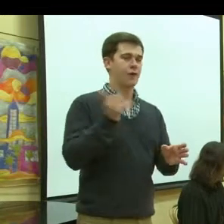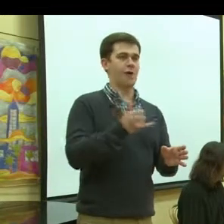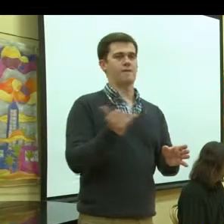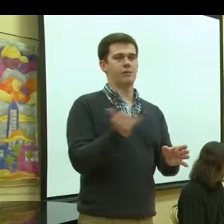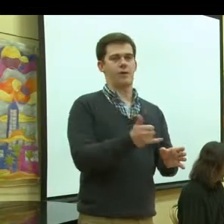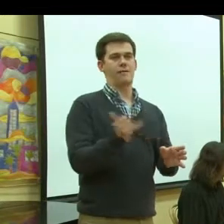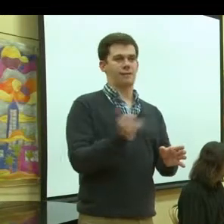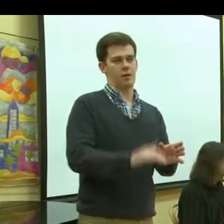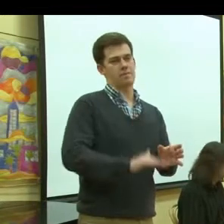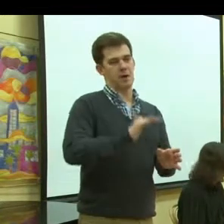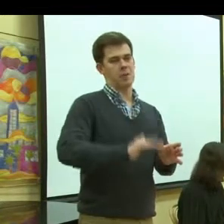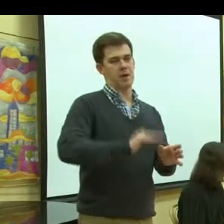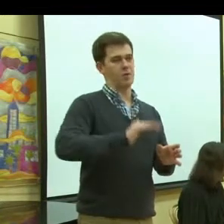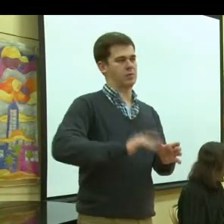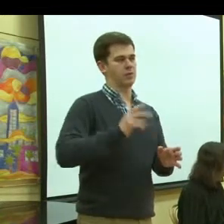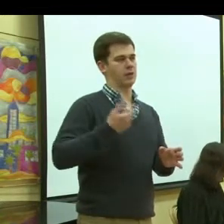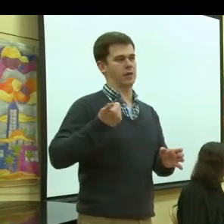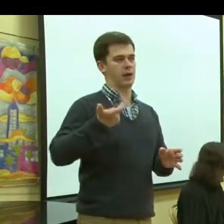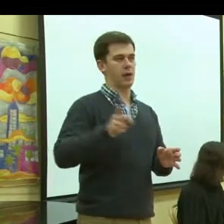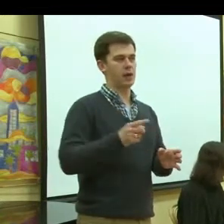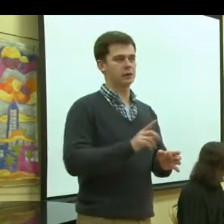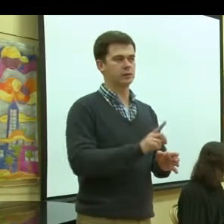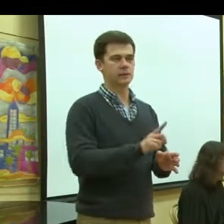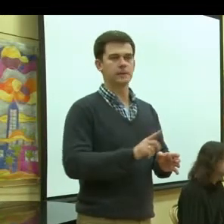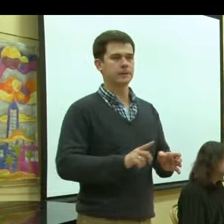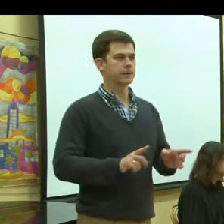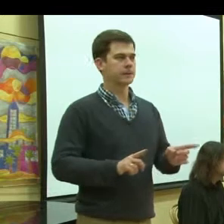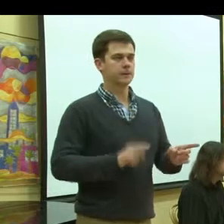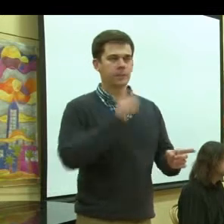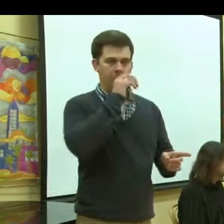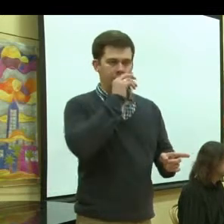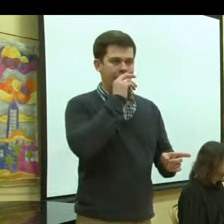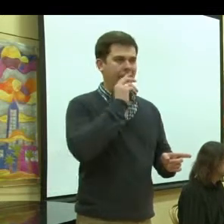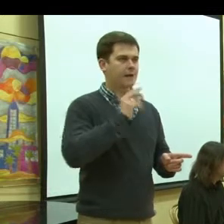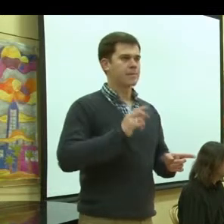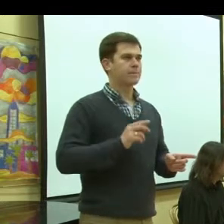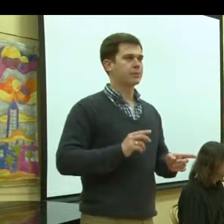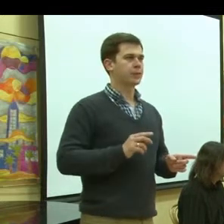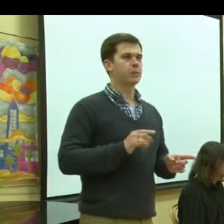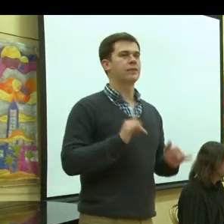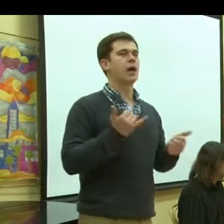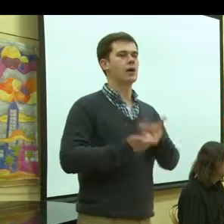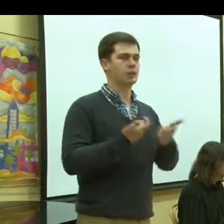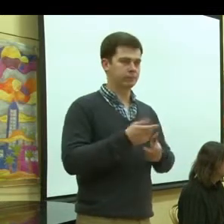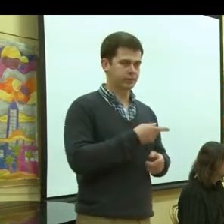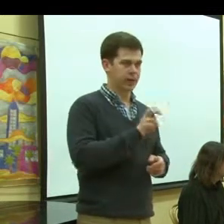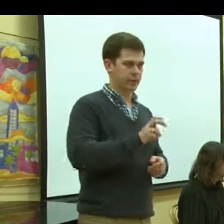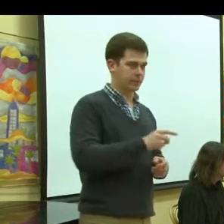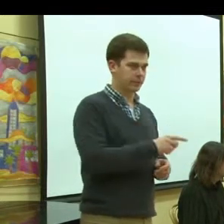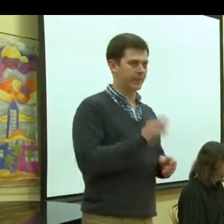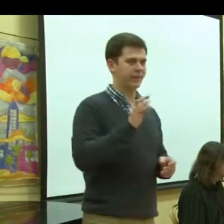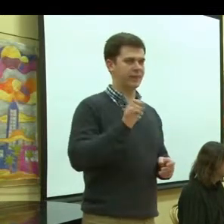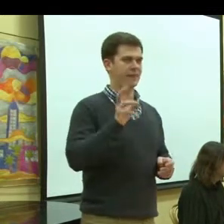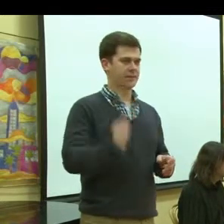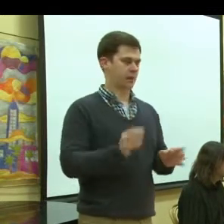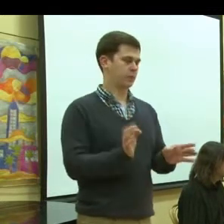to może już przy okazji też powiemy tak o tym jakby rytuale, w jaki sposób tą yerbę mate przygotowujemy, właśnie wsypujemy do środka tej